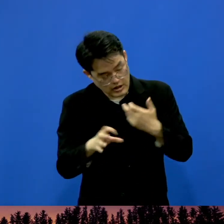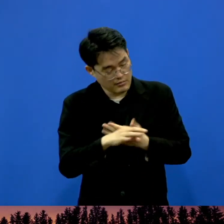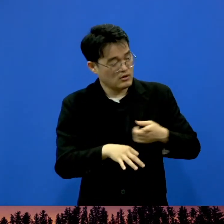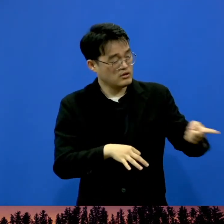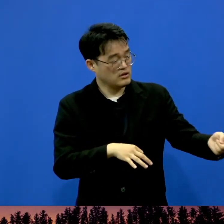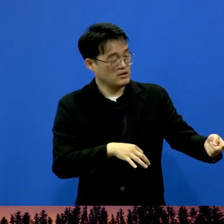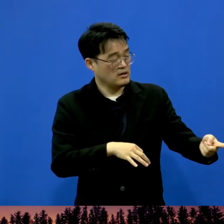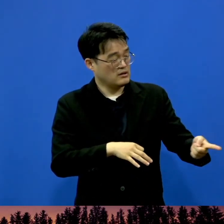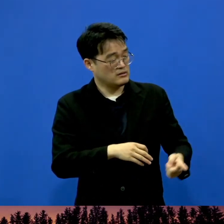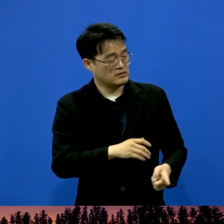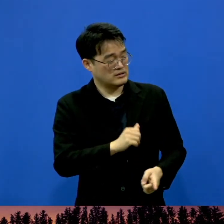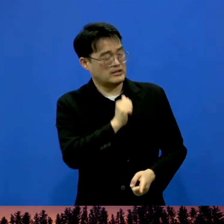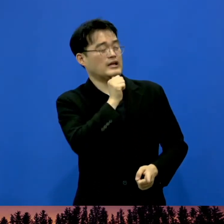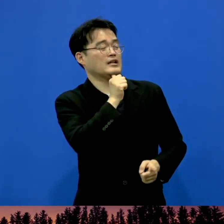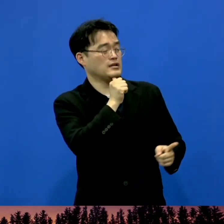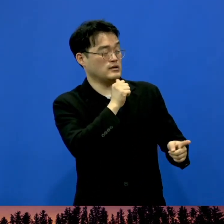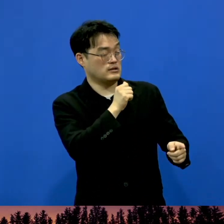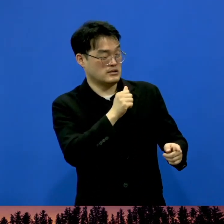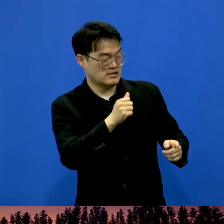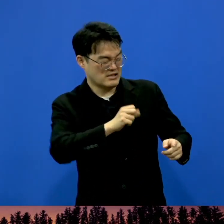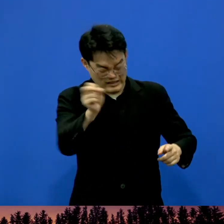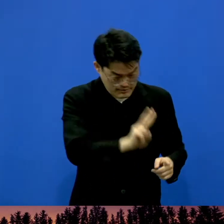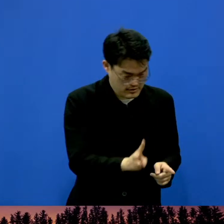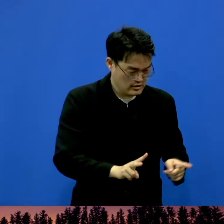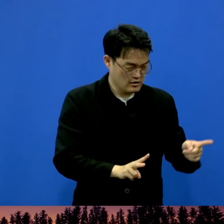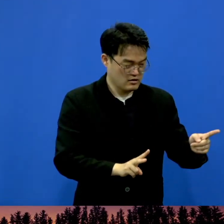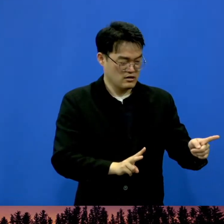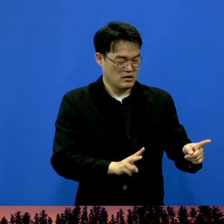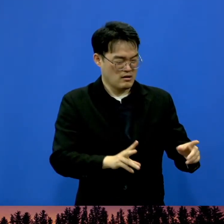빈궁이 강도같이 오면 내 궁핍이 군사같이 이르리라.